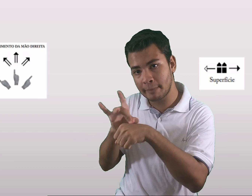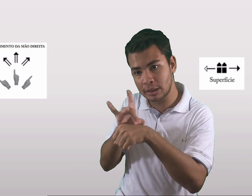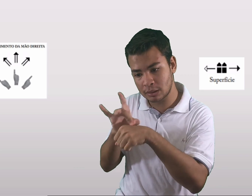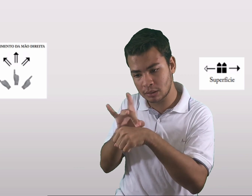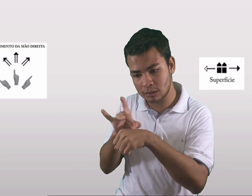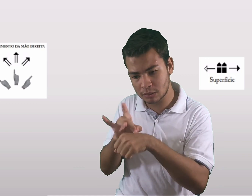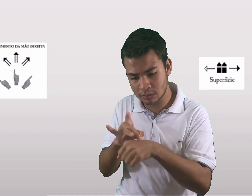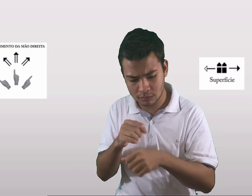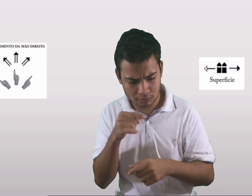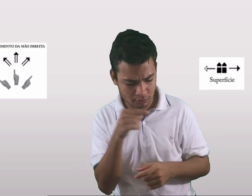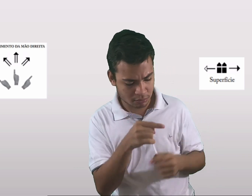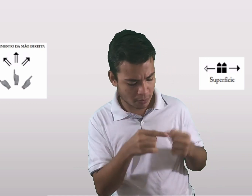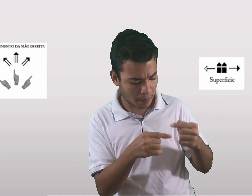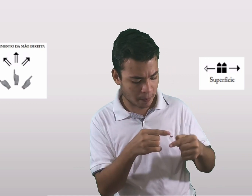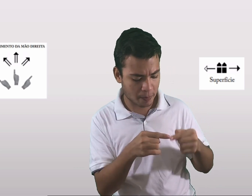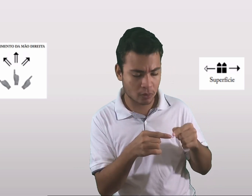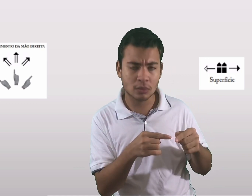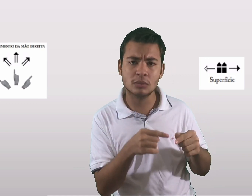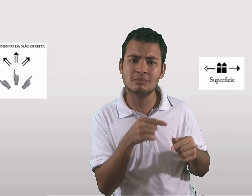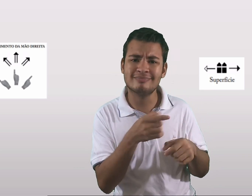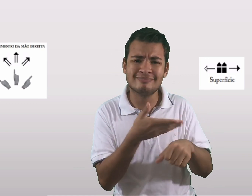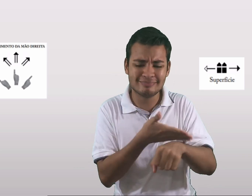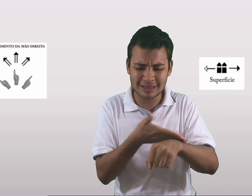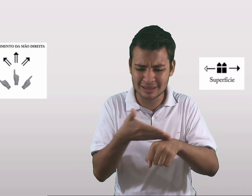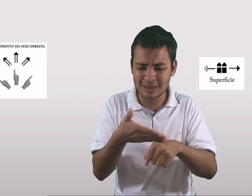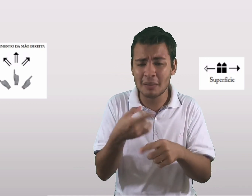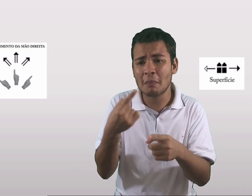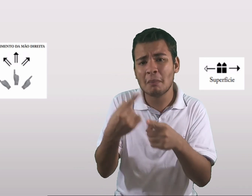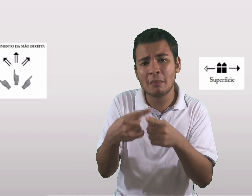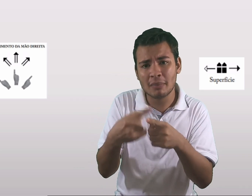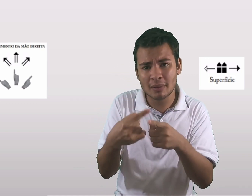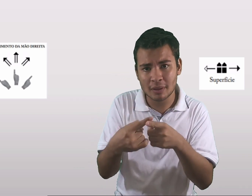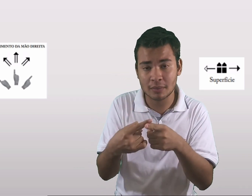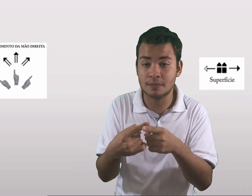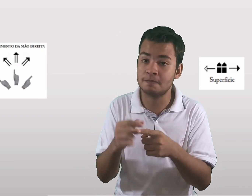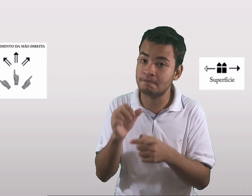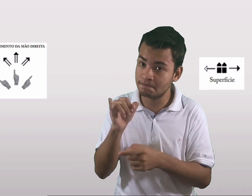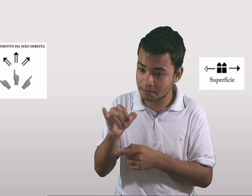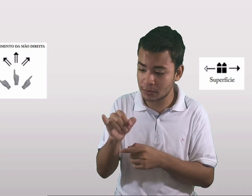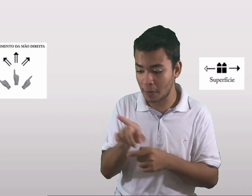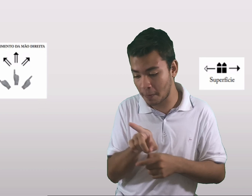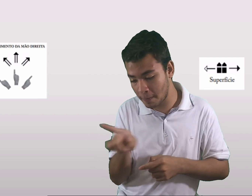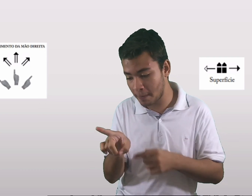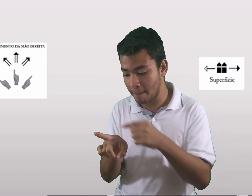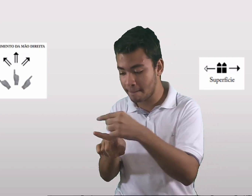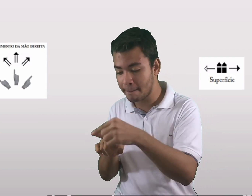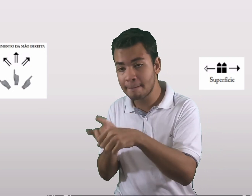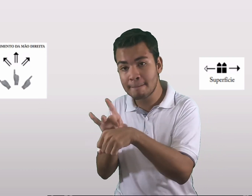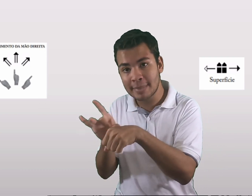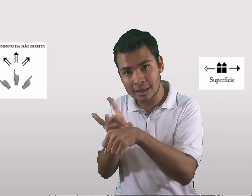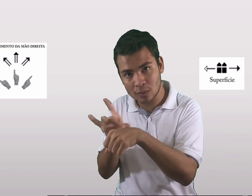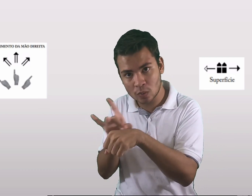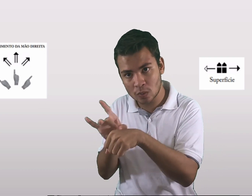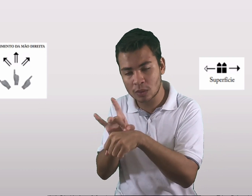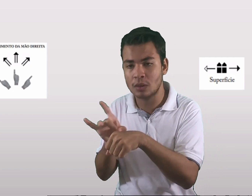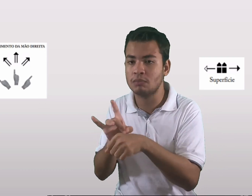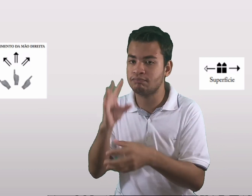tem a ponta branca e a ponta preta nas setas. Por quê? Então, quando a ponta